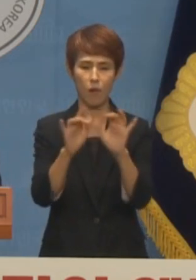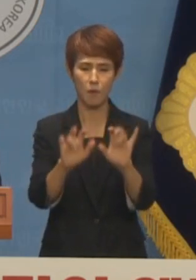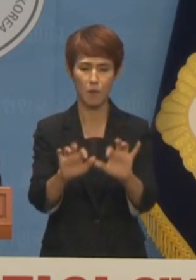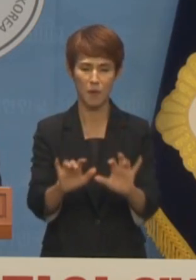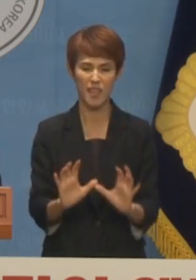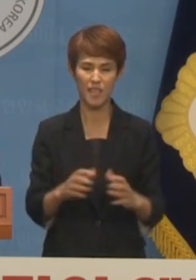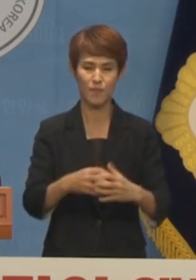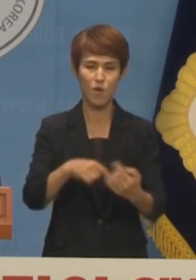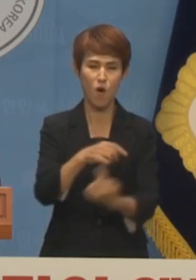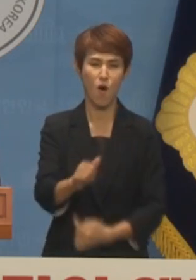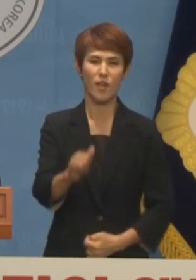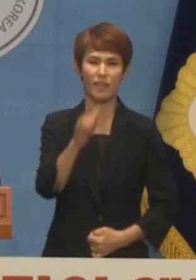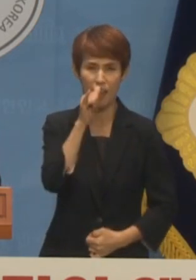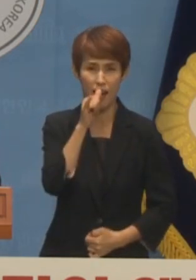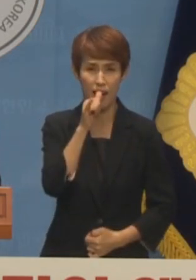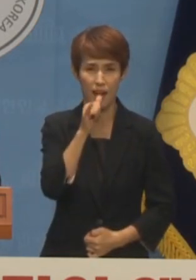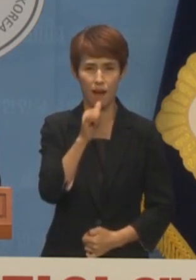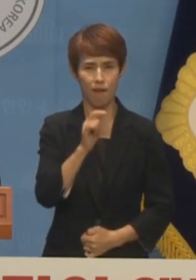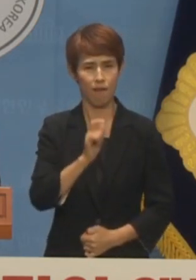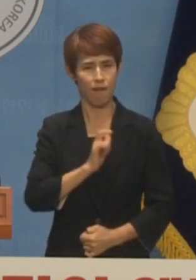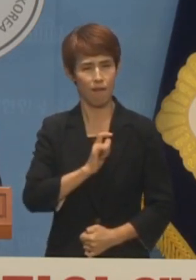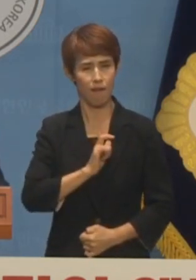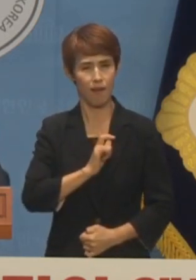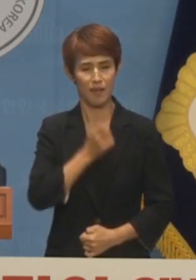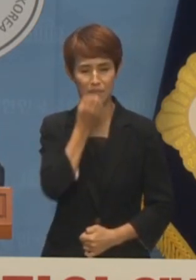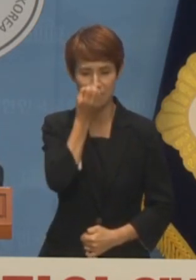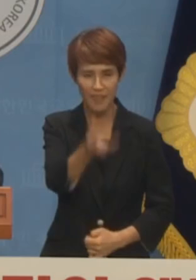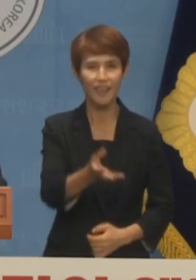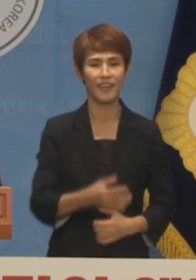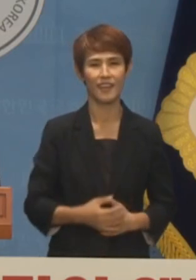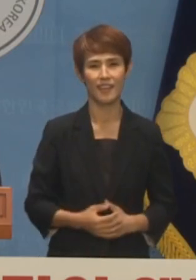여론조성팀 운영 의혹이 폭로되었습니다.